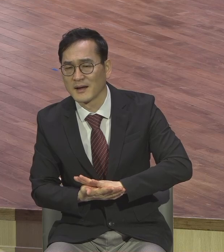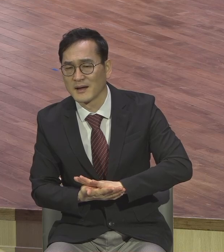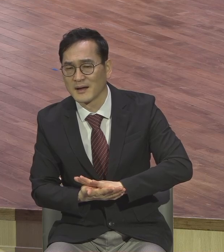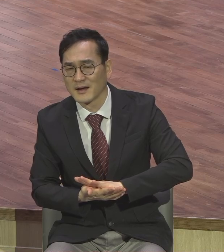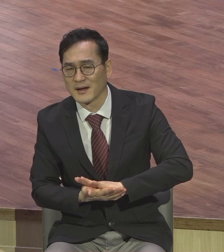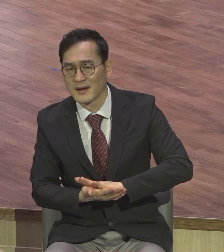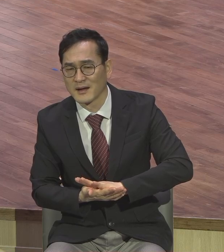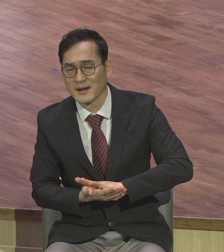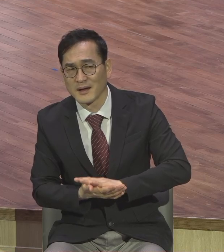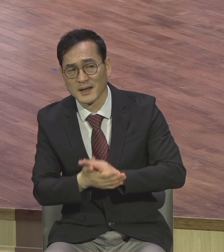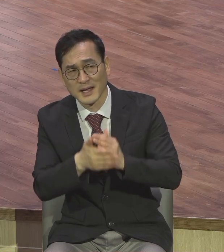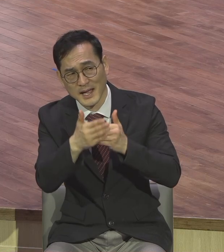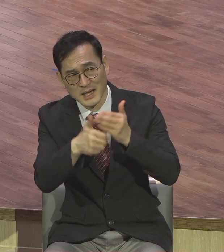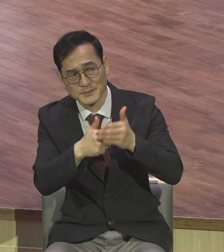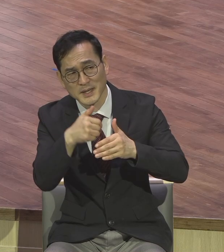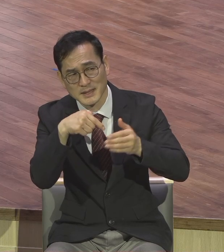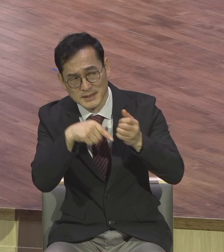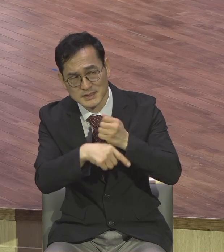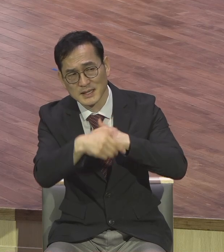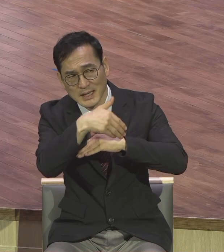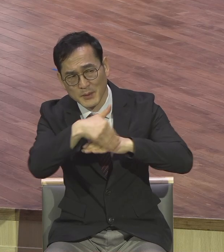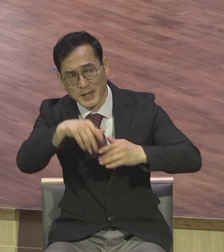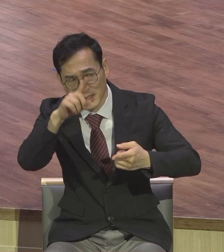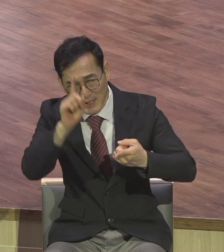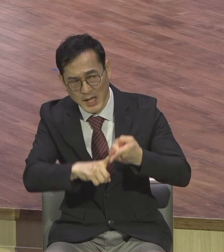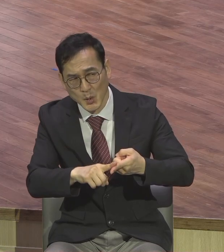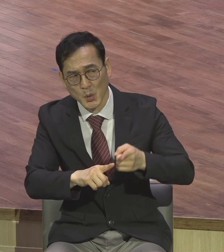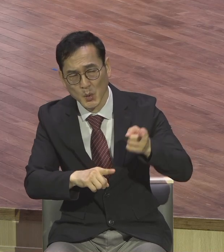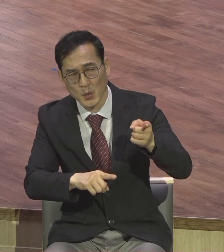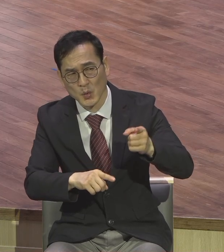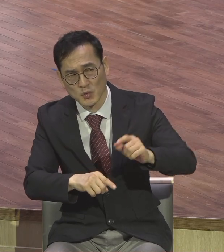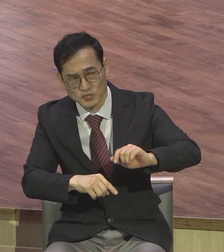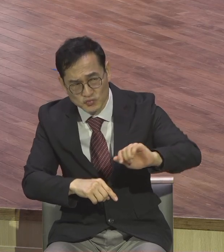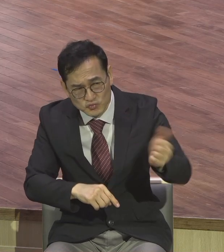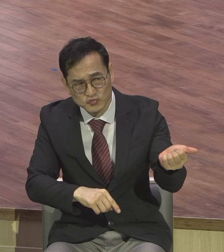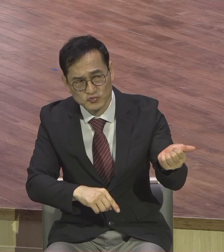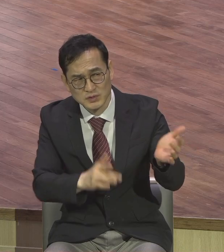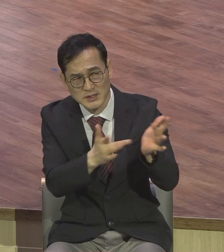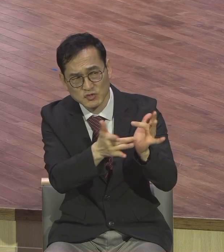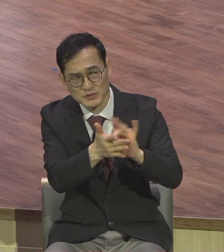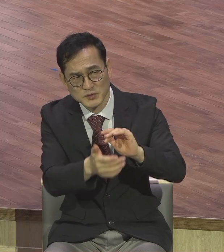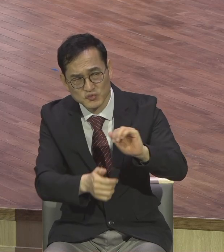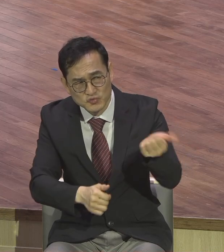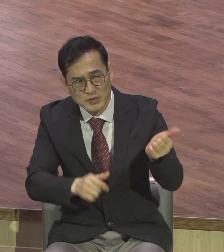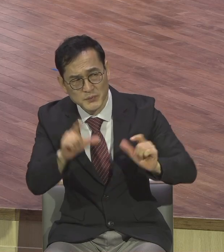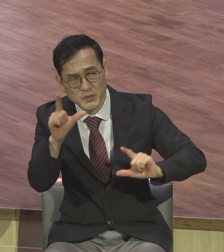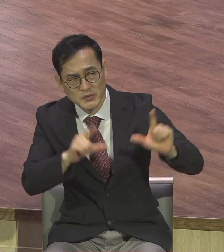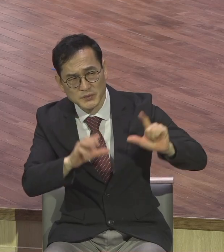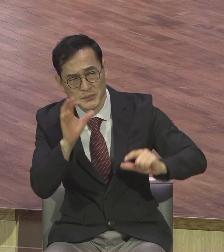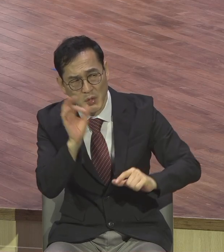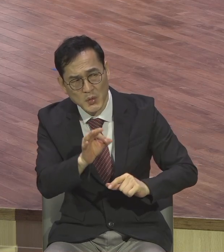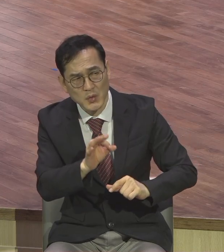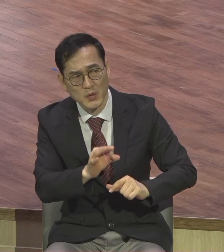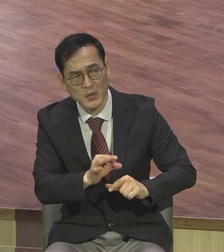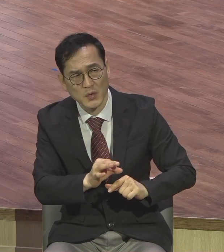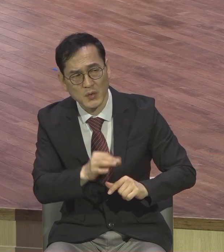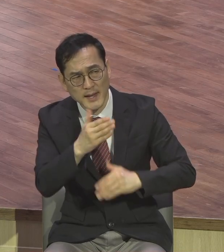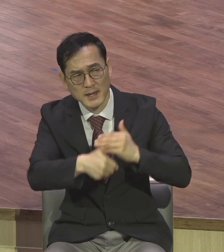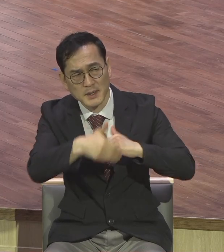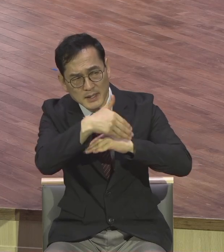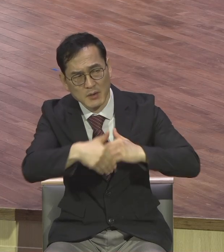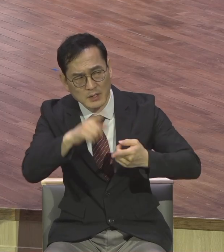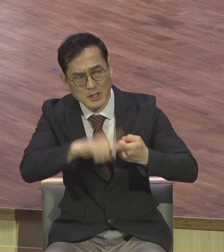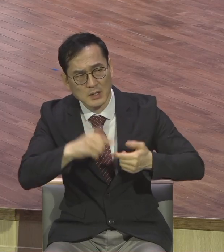하나님의 뜻과 계획대로 죽음의 길을 가고 있는 담대한 그 예수님의 모습을